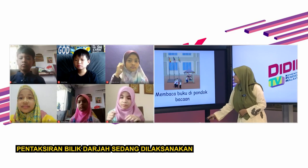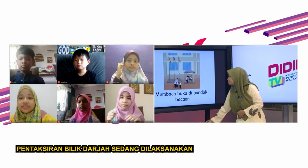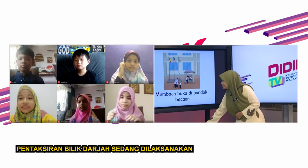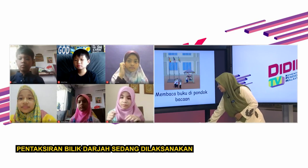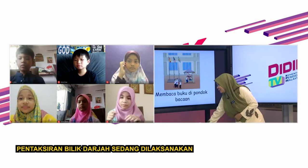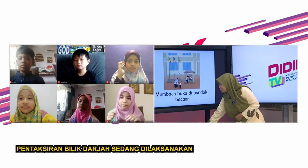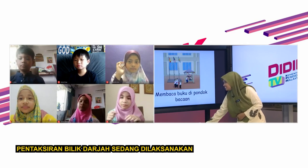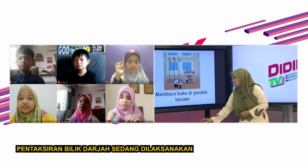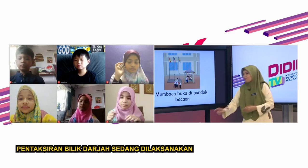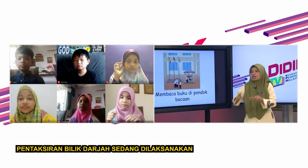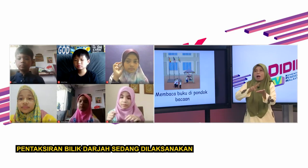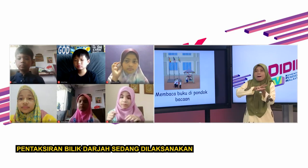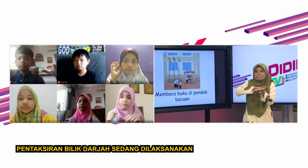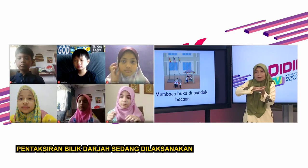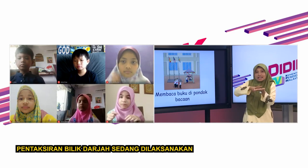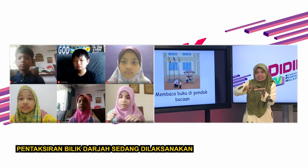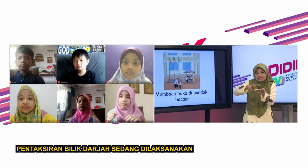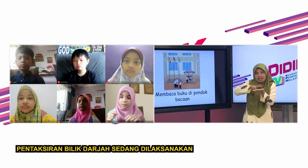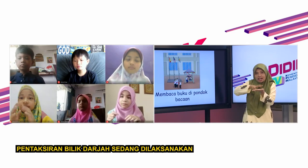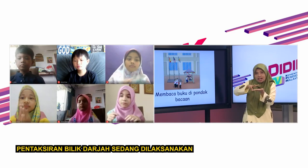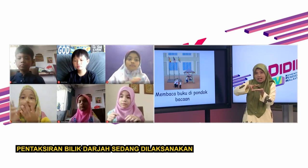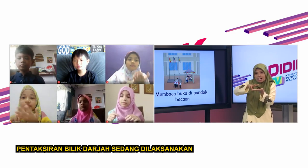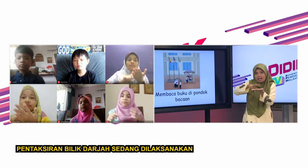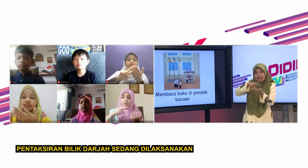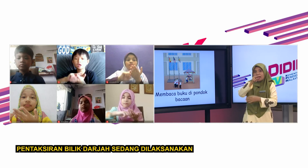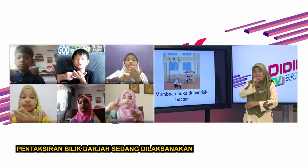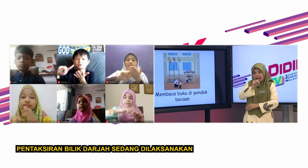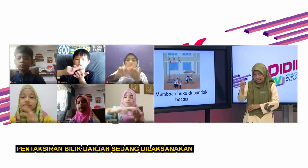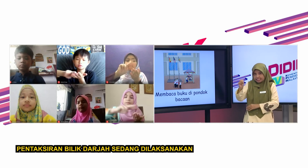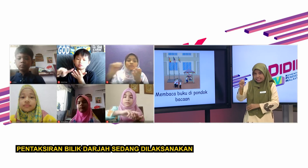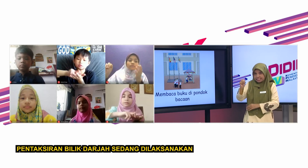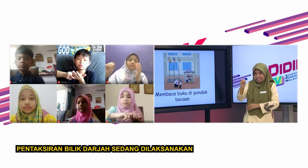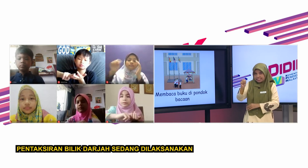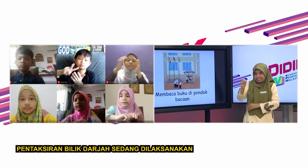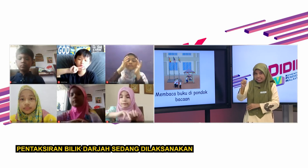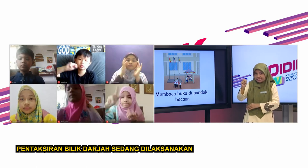Jalan. Dia sensitif sikit. Ah, dia sensitif. Baca. An.